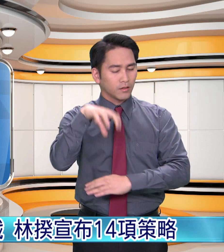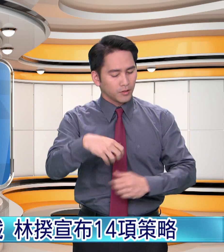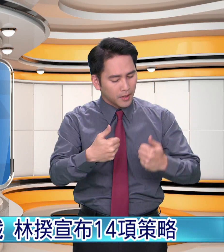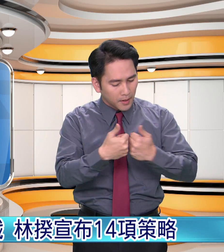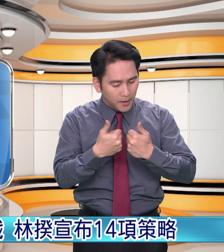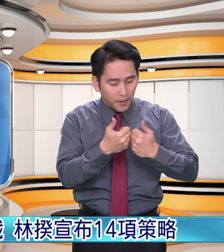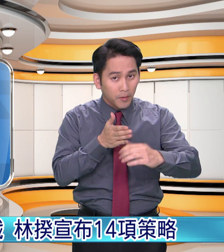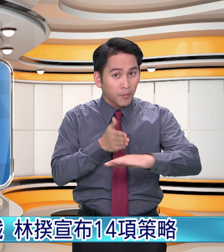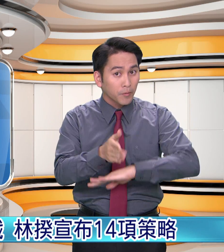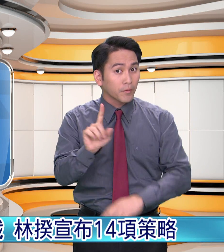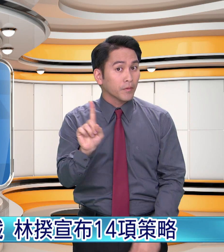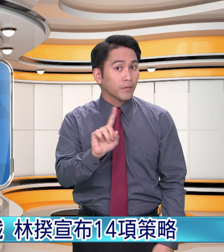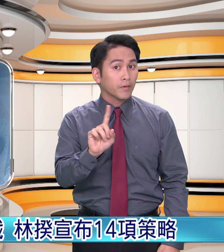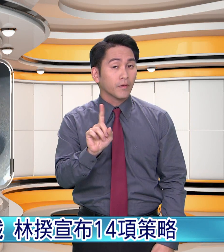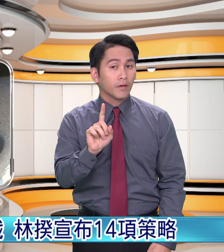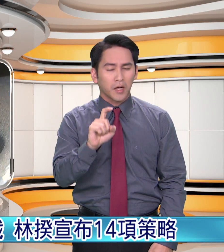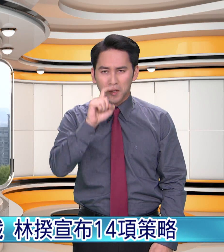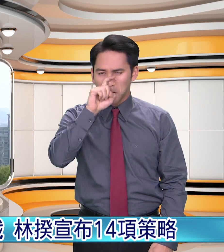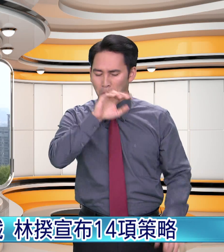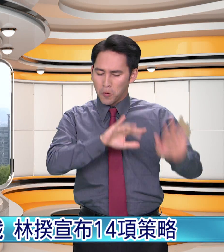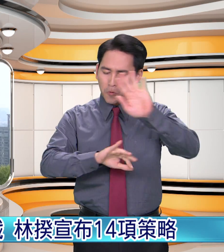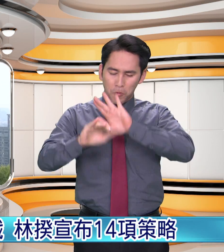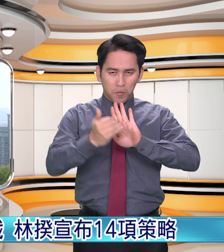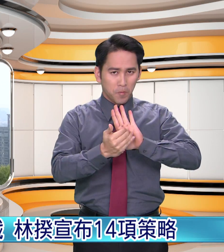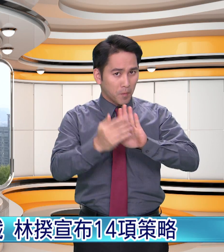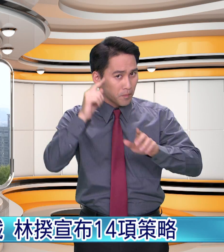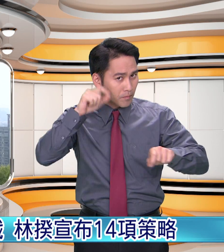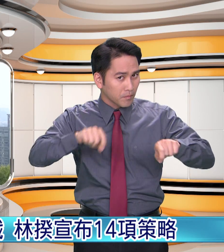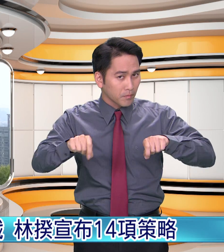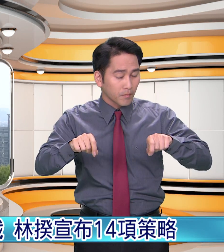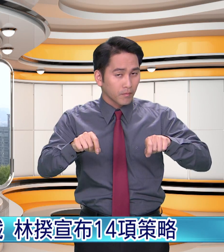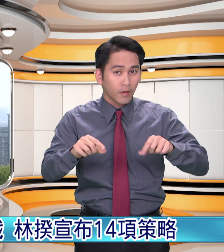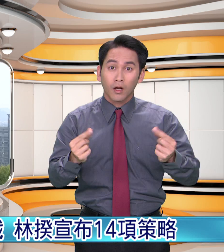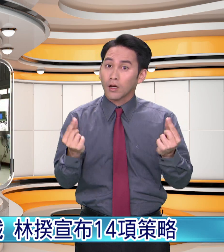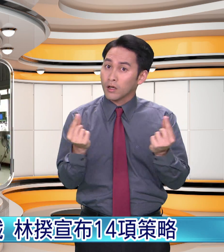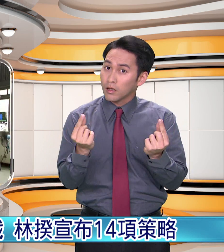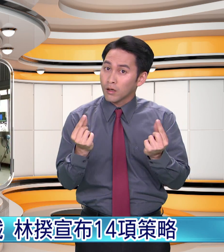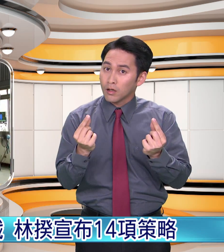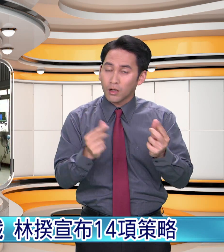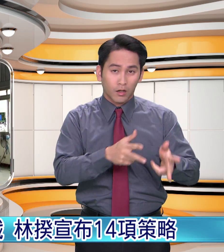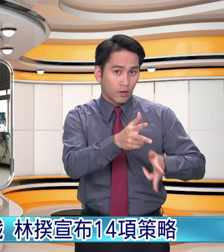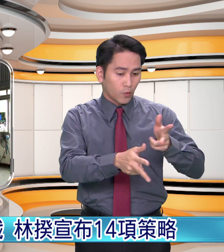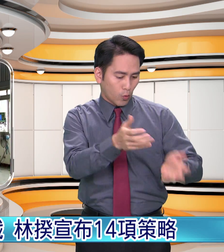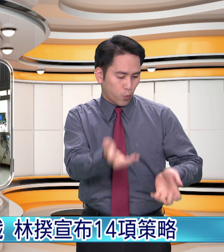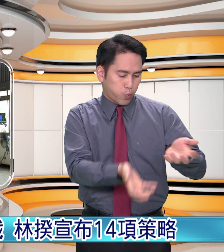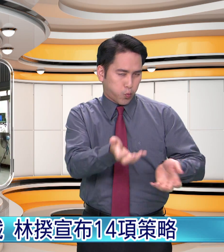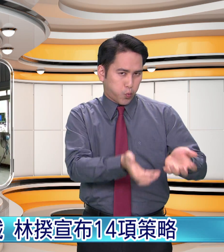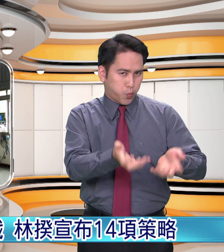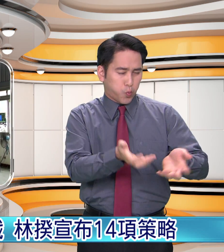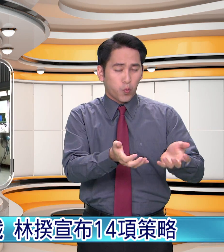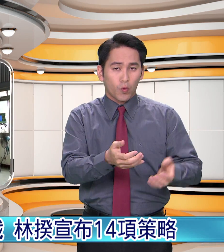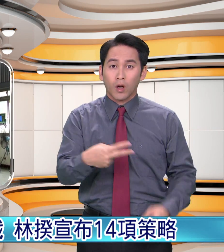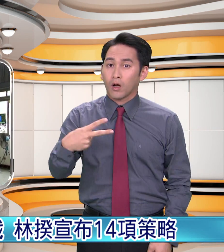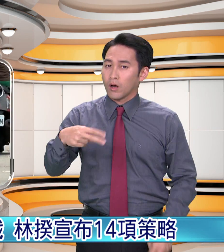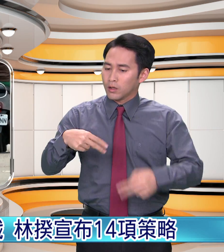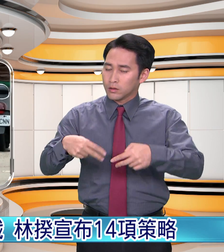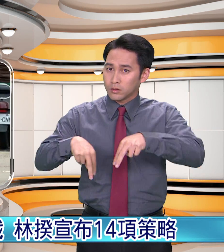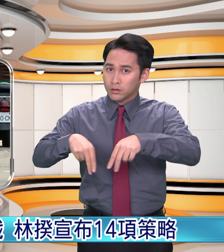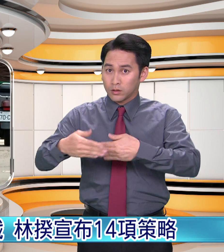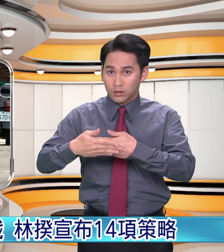行政院会通过了空气污染防治策略，包括了锅炉、二行程机车等，预